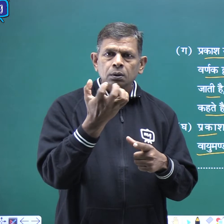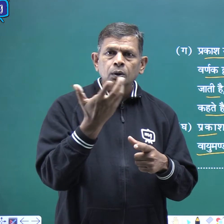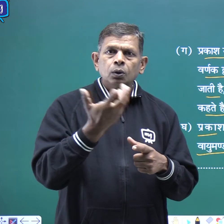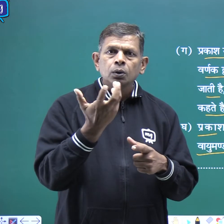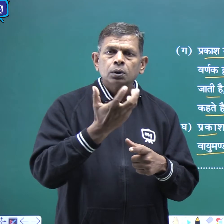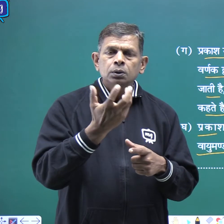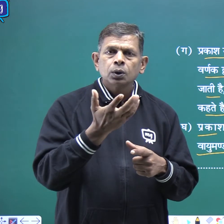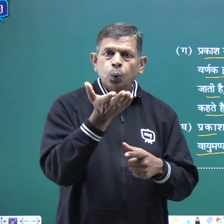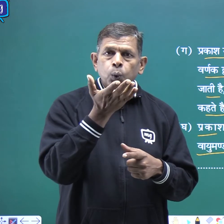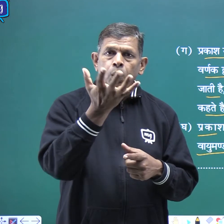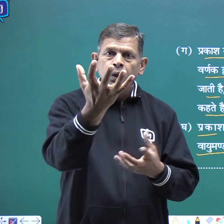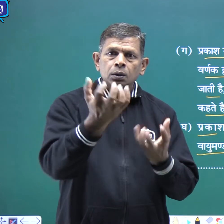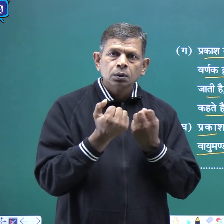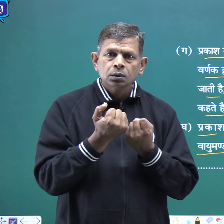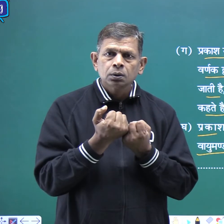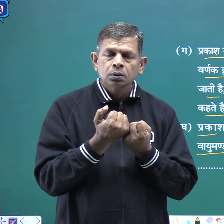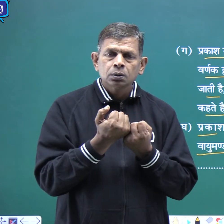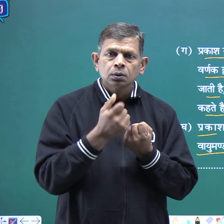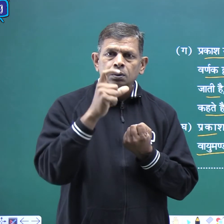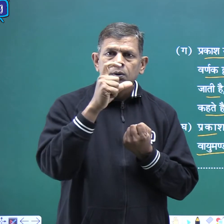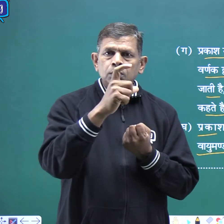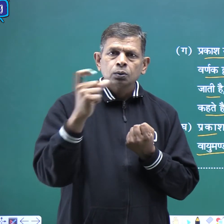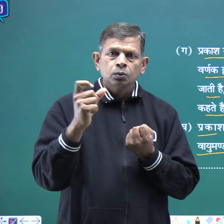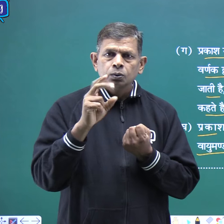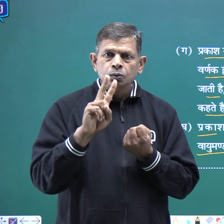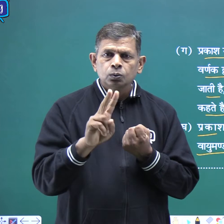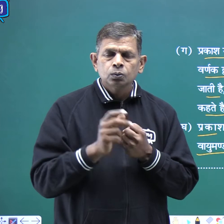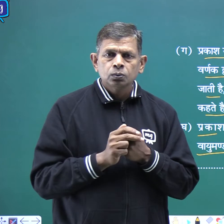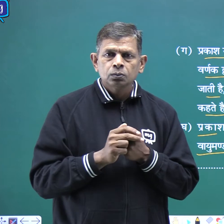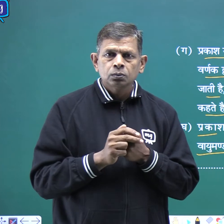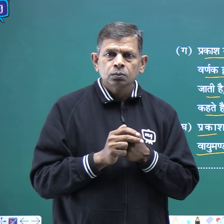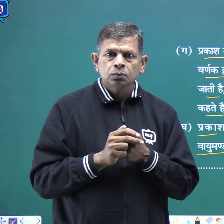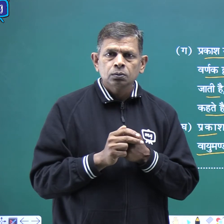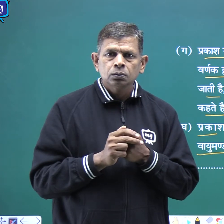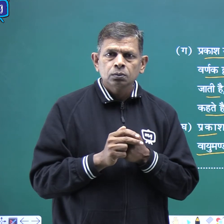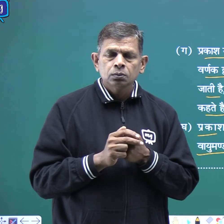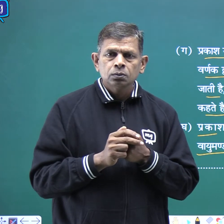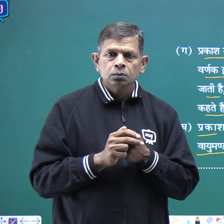कौन सी गैस लेते हैं? कार्बन डाइऑक्साइड